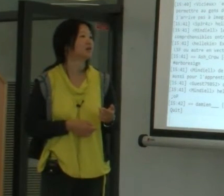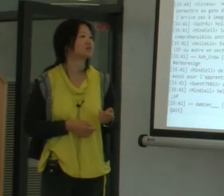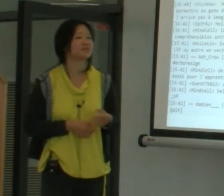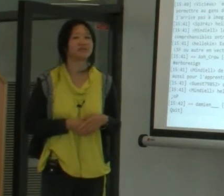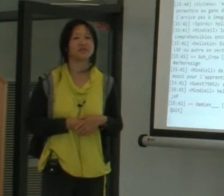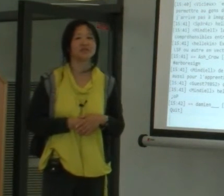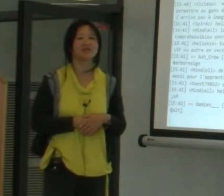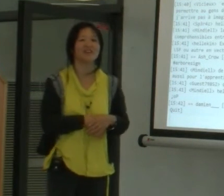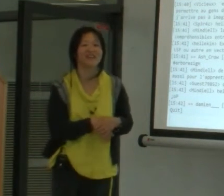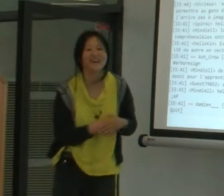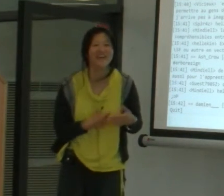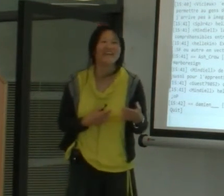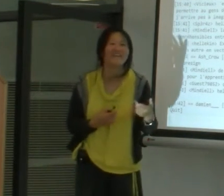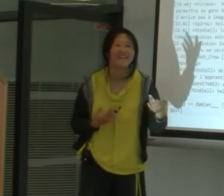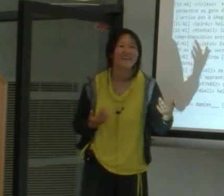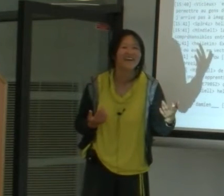C'est infini.